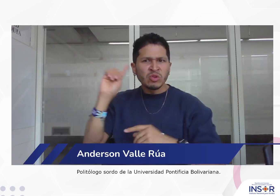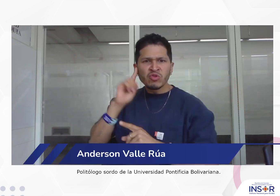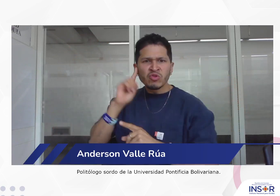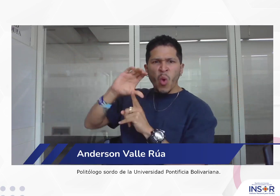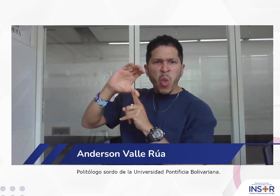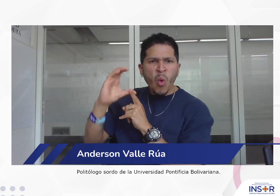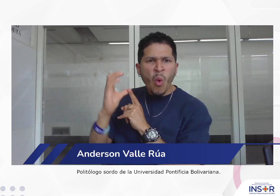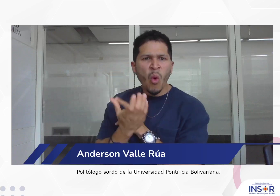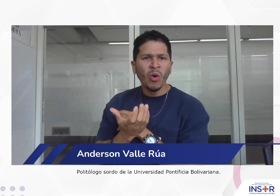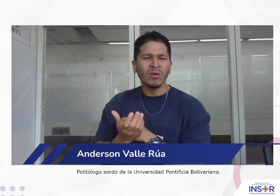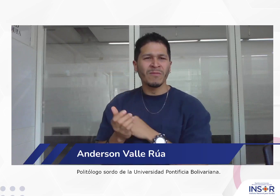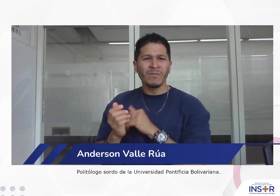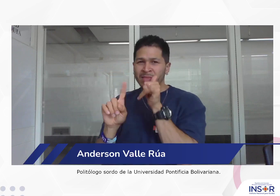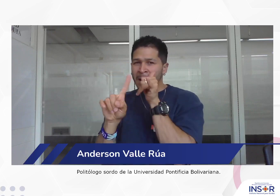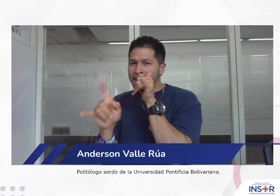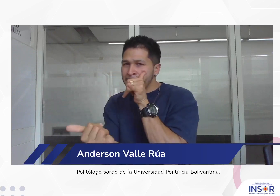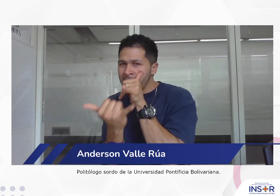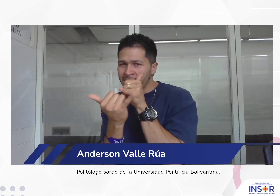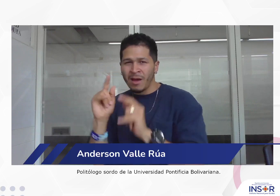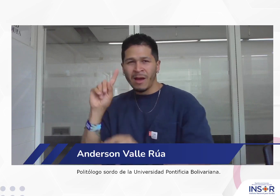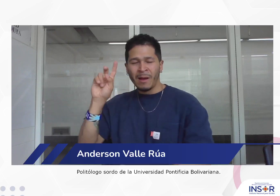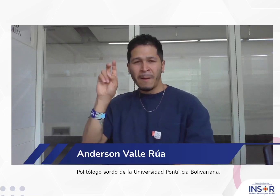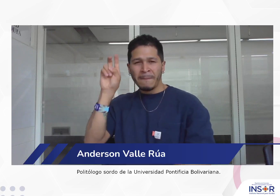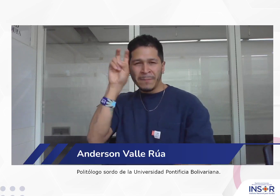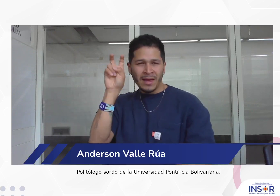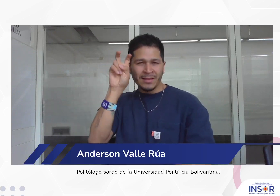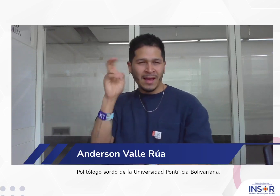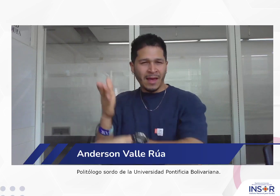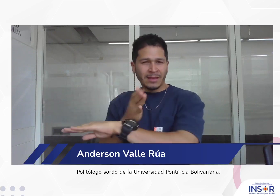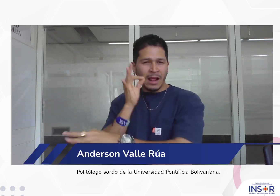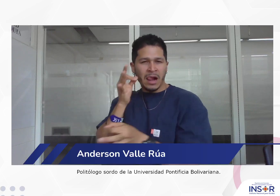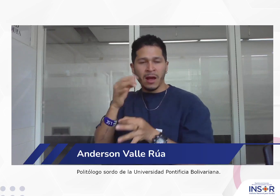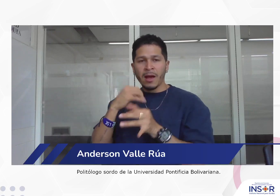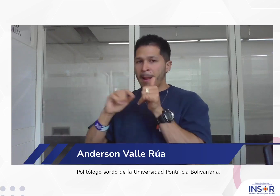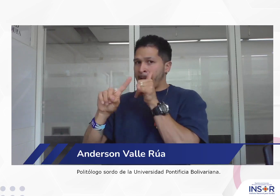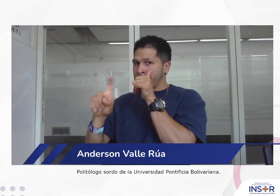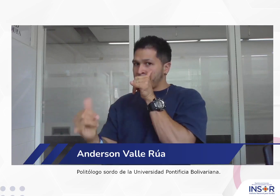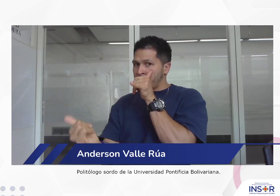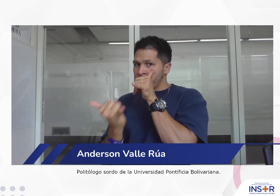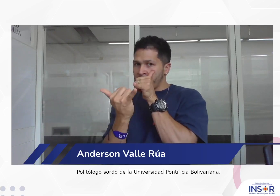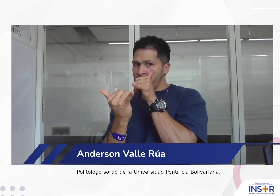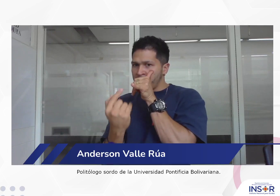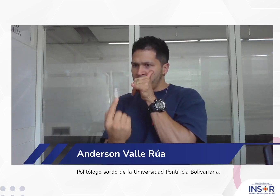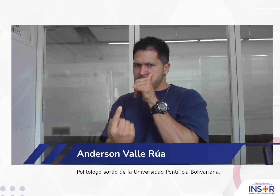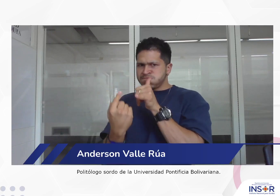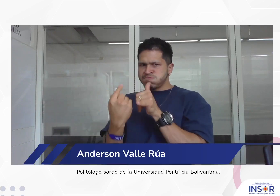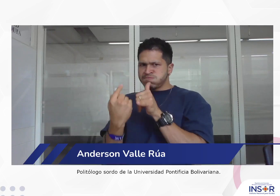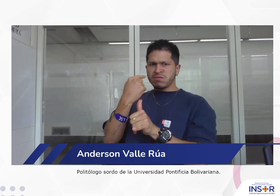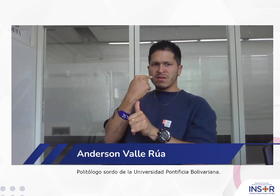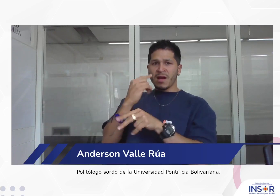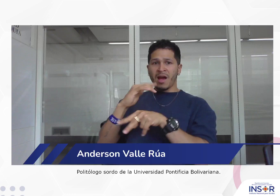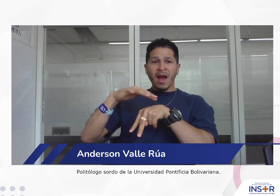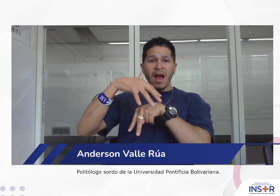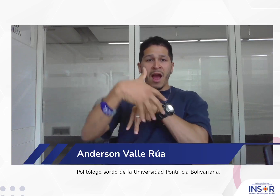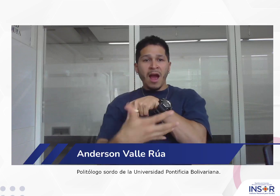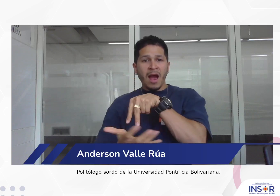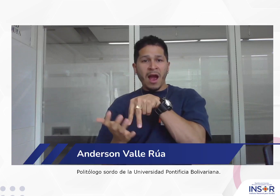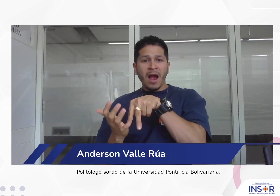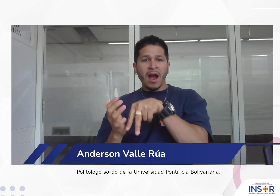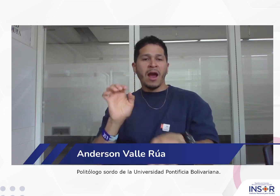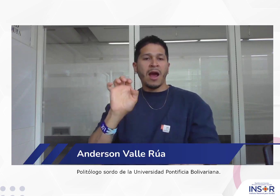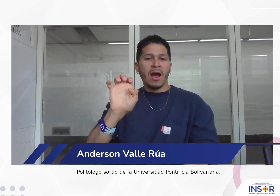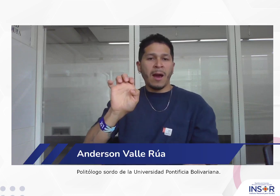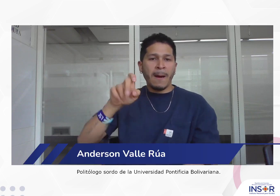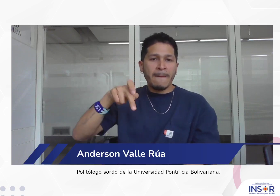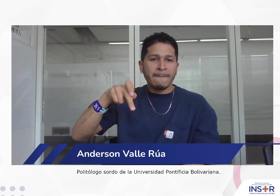los debates políticos de autores sordos, pues es muy poco. La epistemología de